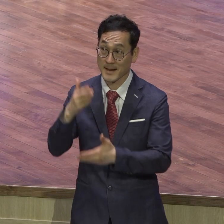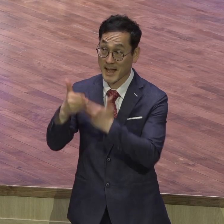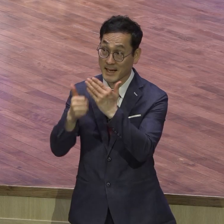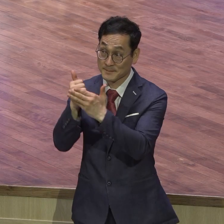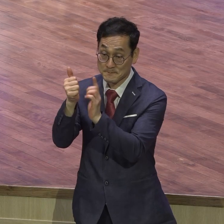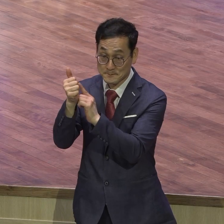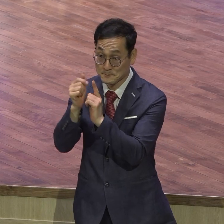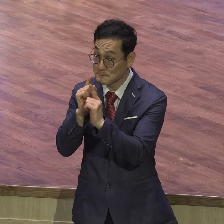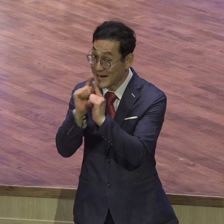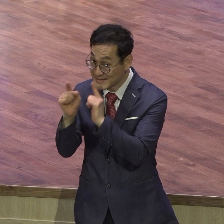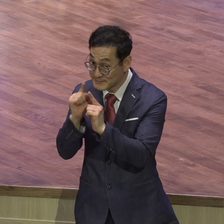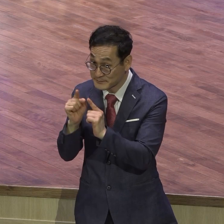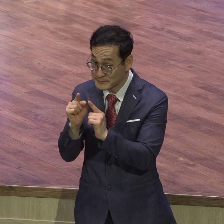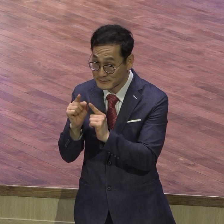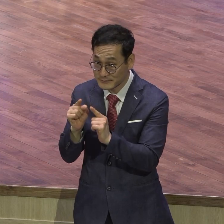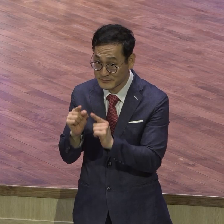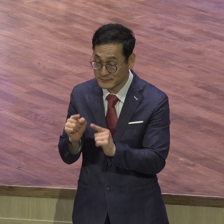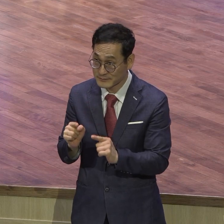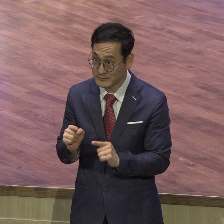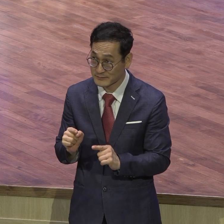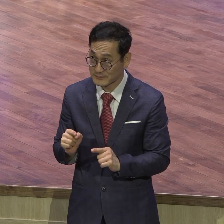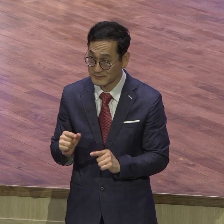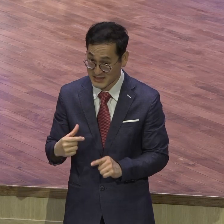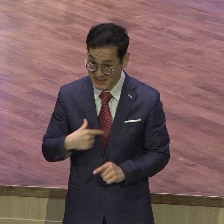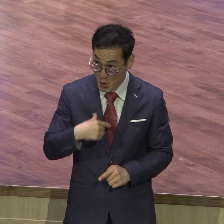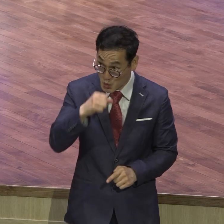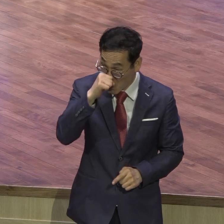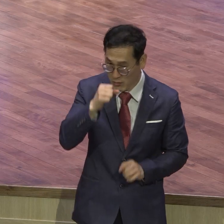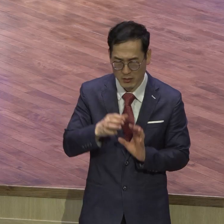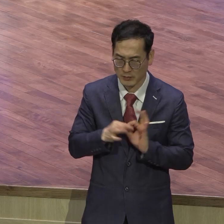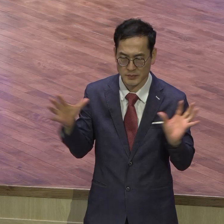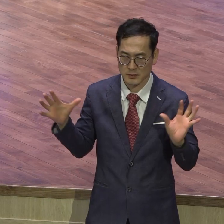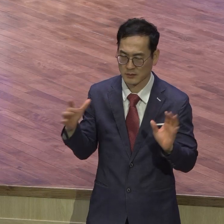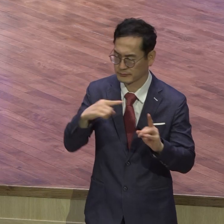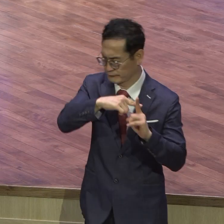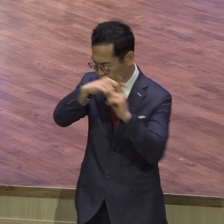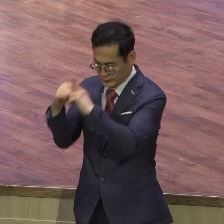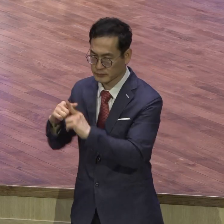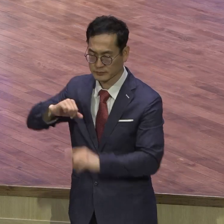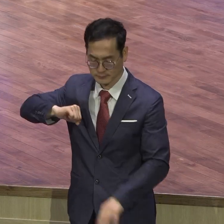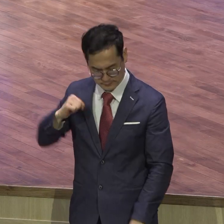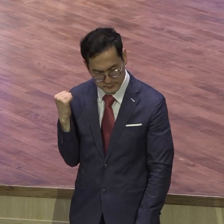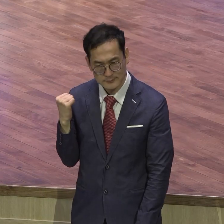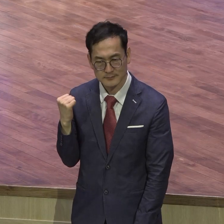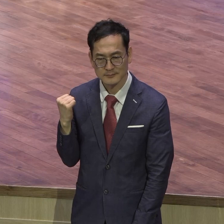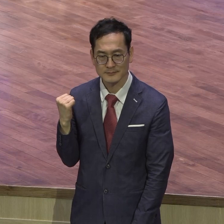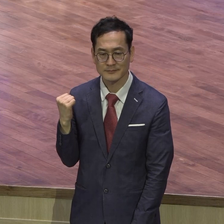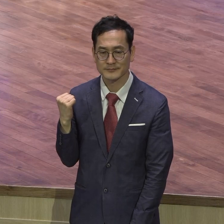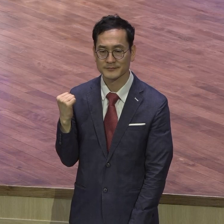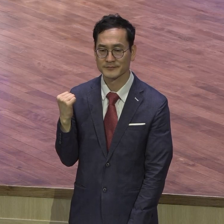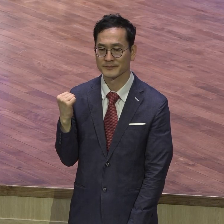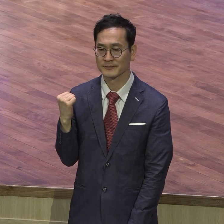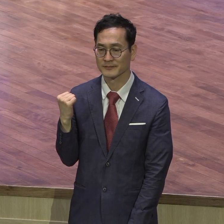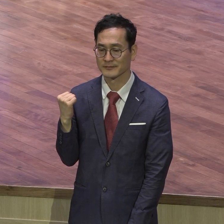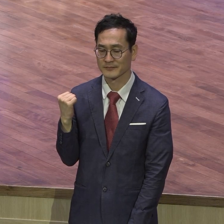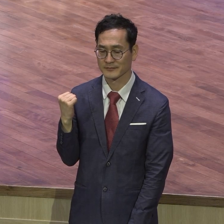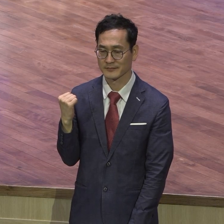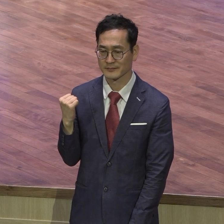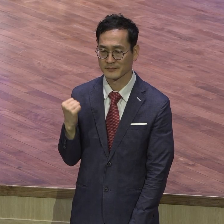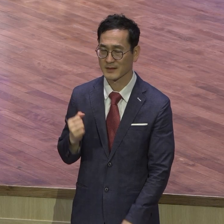이유 불문이에요 예외사항이 없어요 하나님의 말씀하면 다른